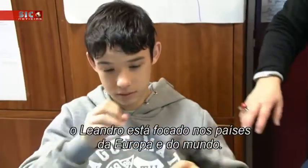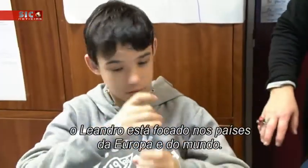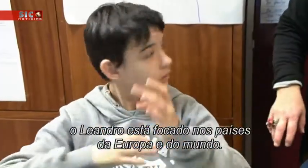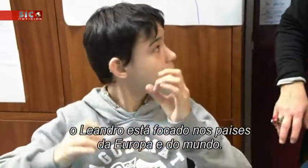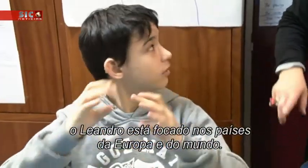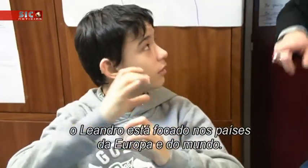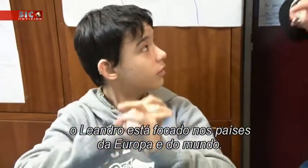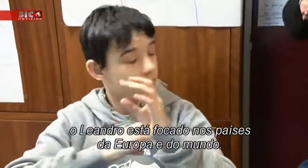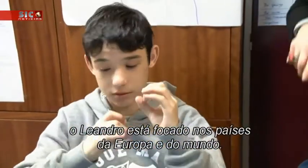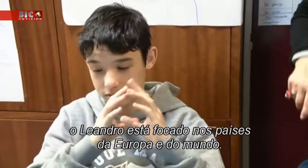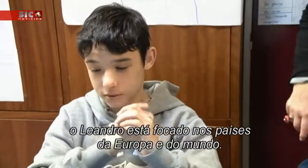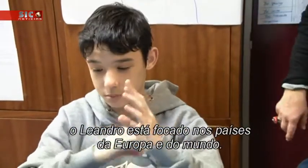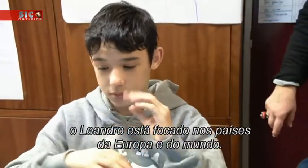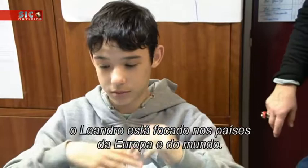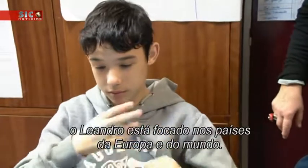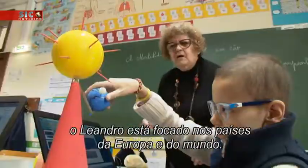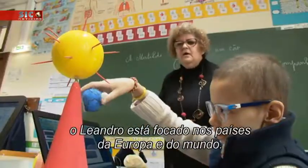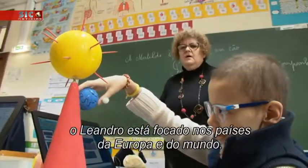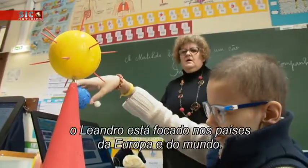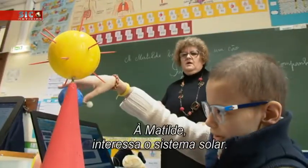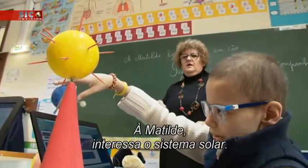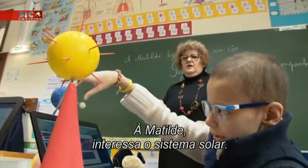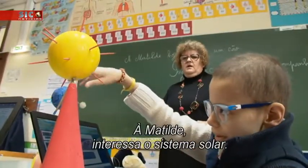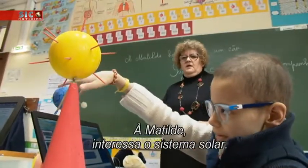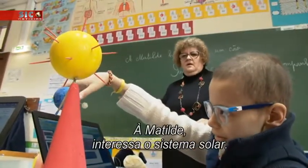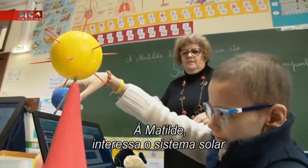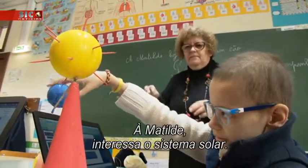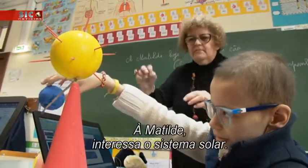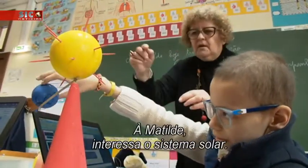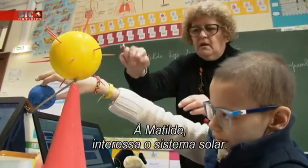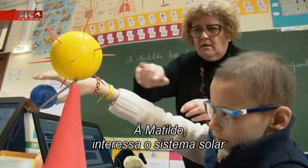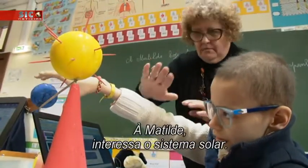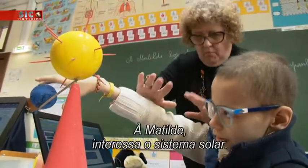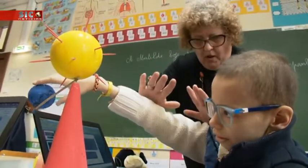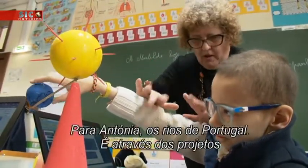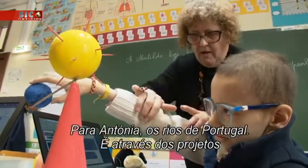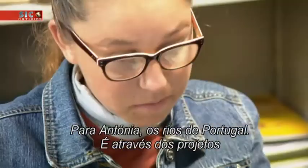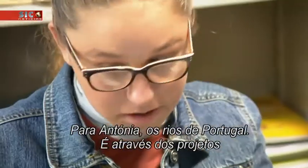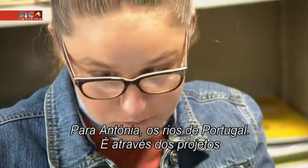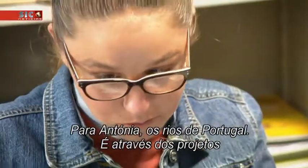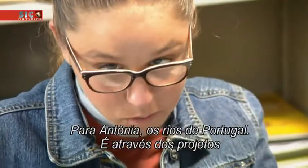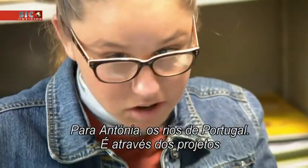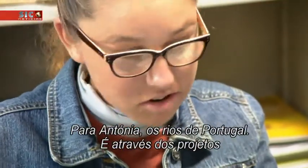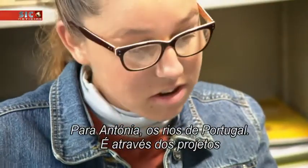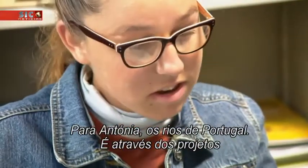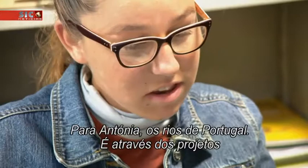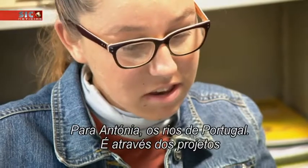o Leandro está focado nos países da Europa e do mundo. A Matilde interessa o sistema solar, para a Antónia, os rios de Portugal.